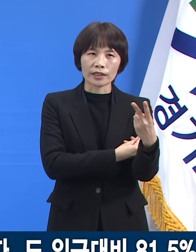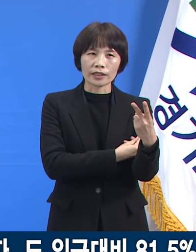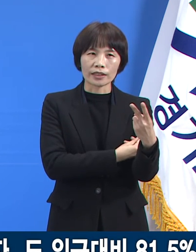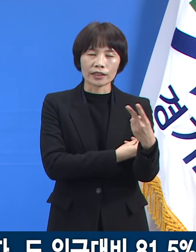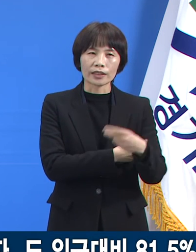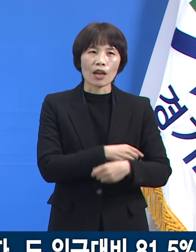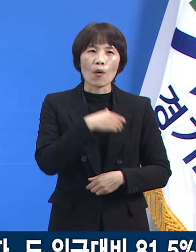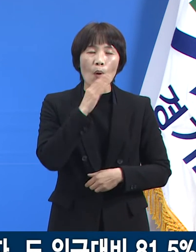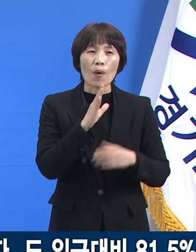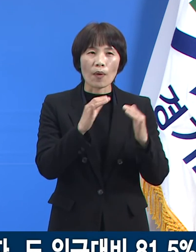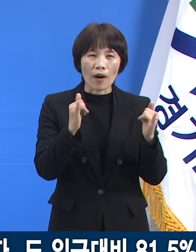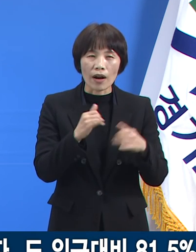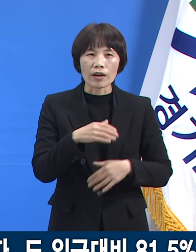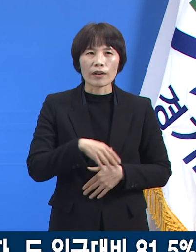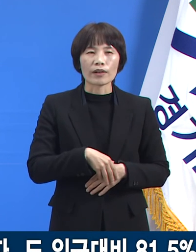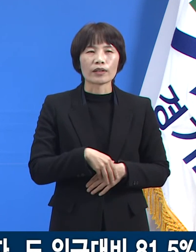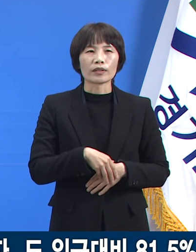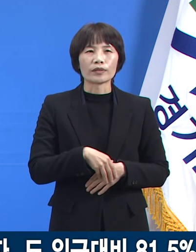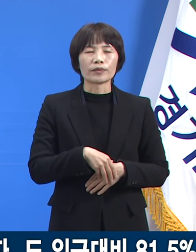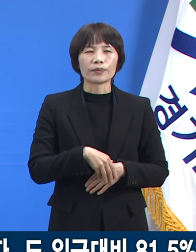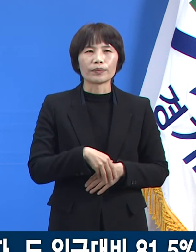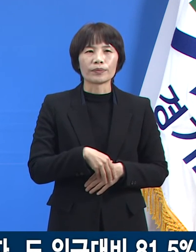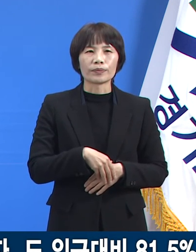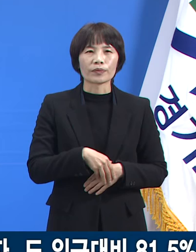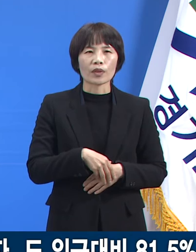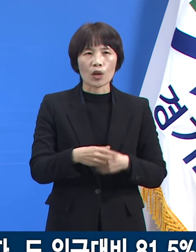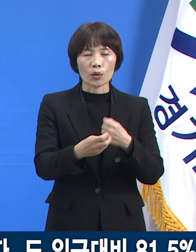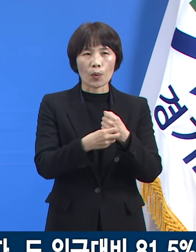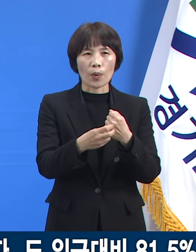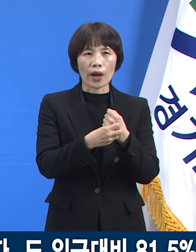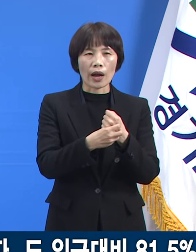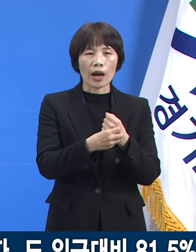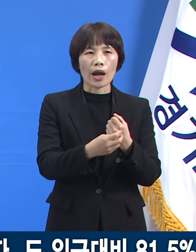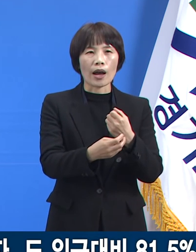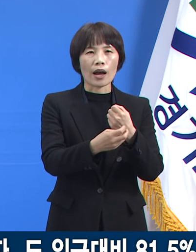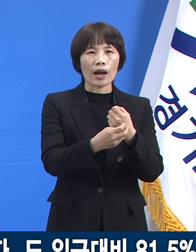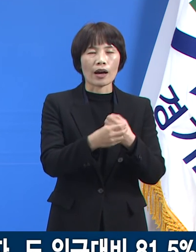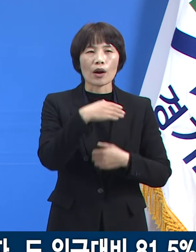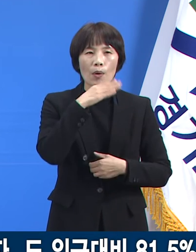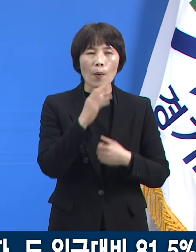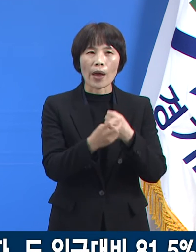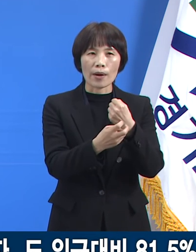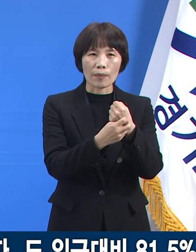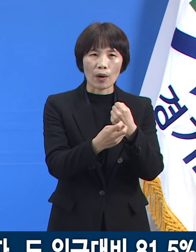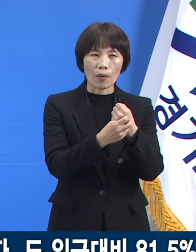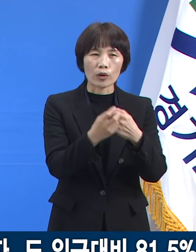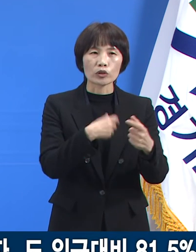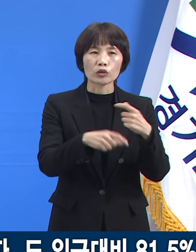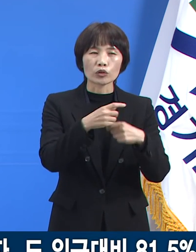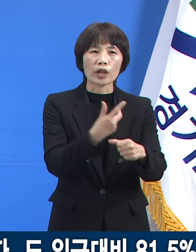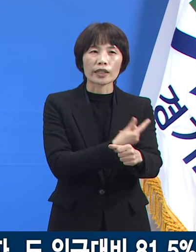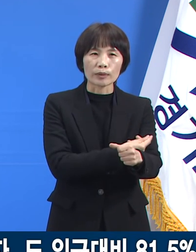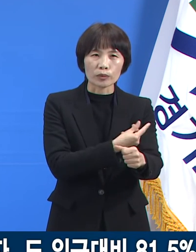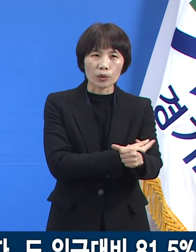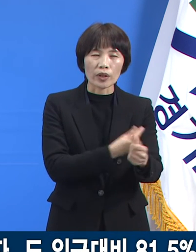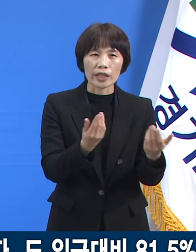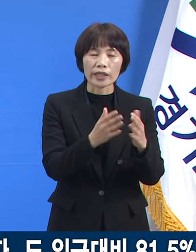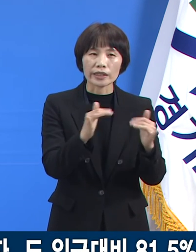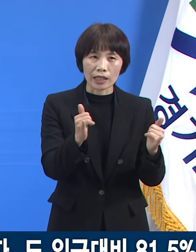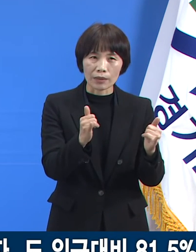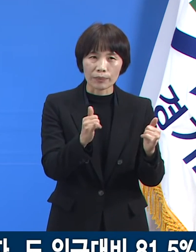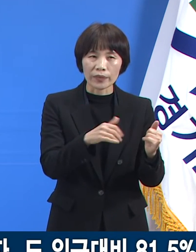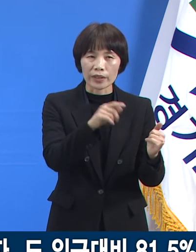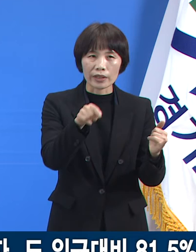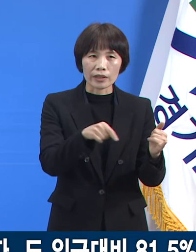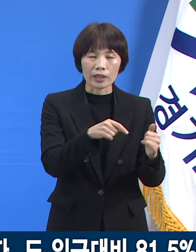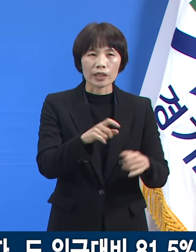고령층 감염 및 중증 예방을 위해 시행 중인 요양병원 요양시설 입소자 종사자 대상 추가 접종은 6일